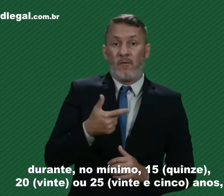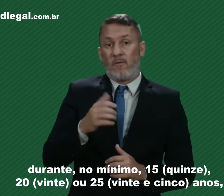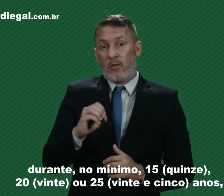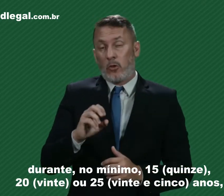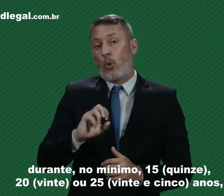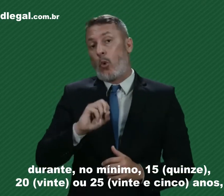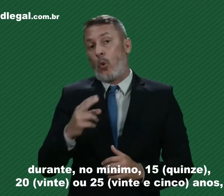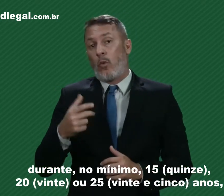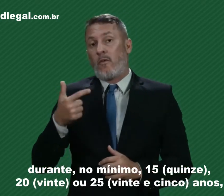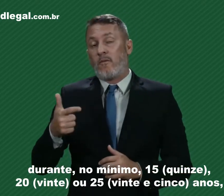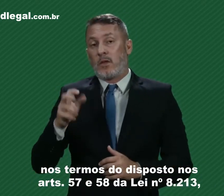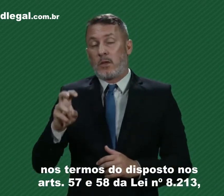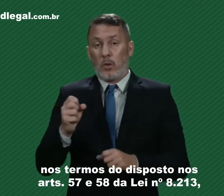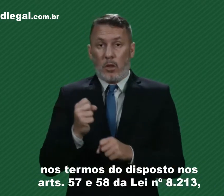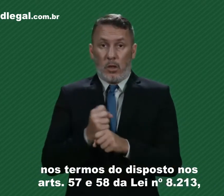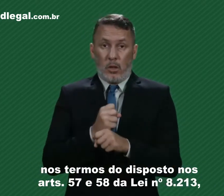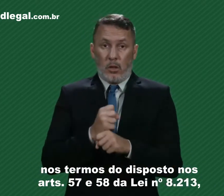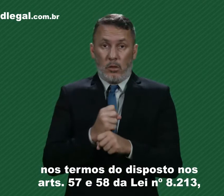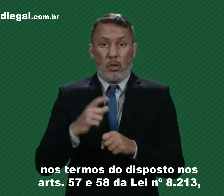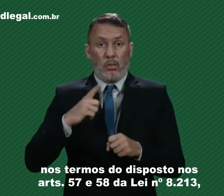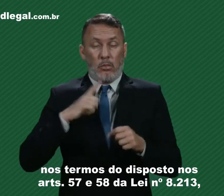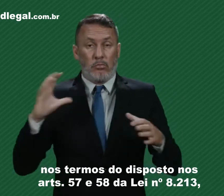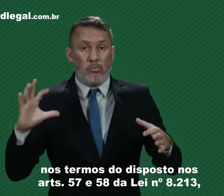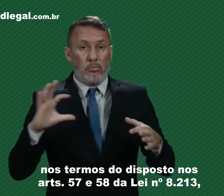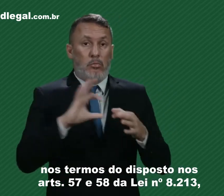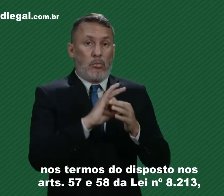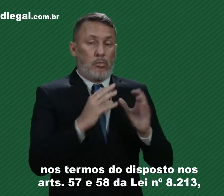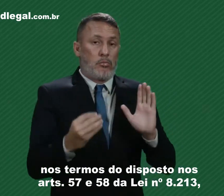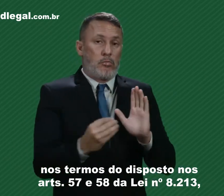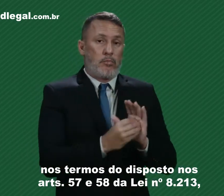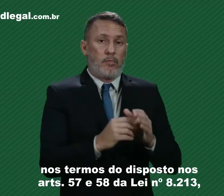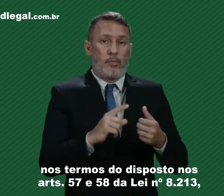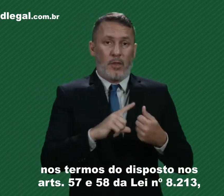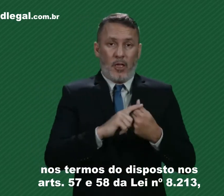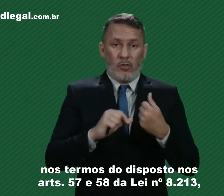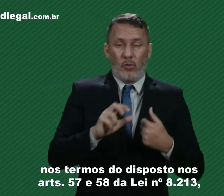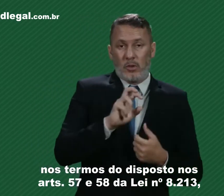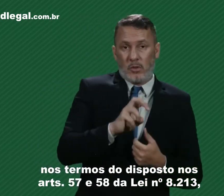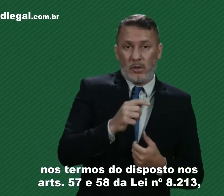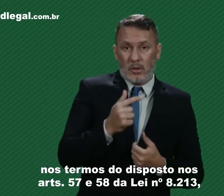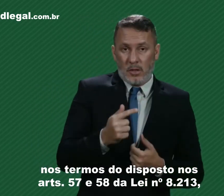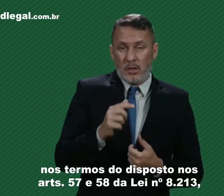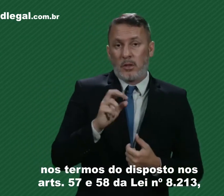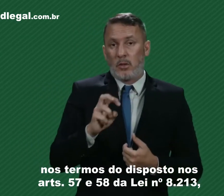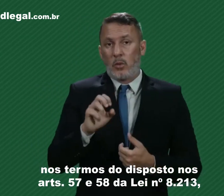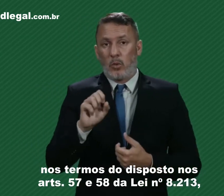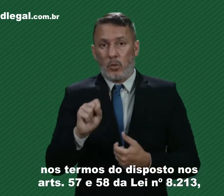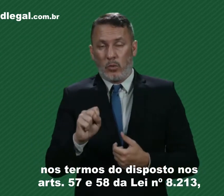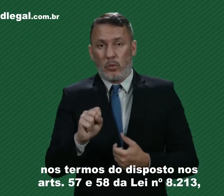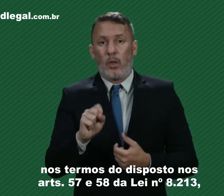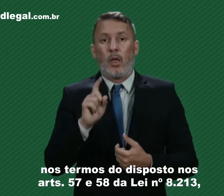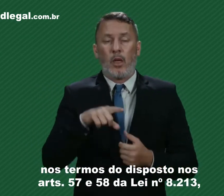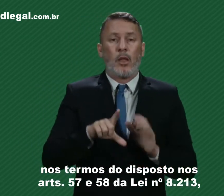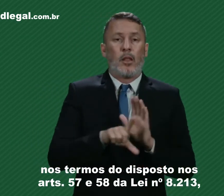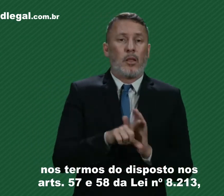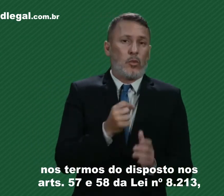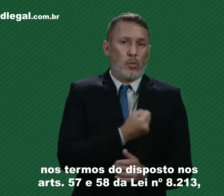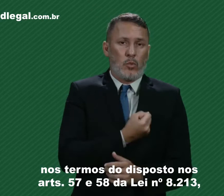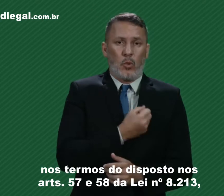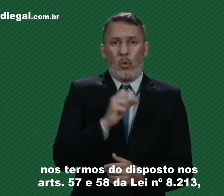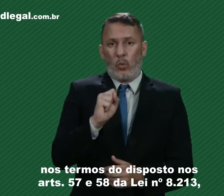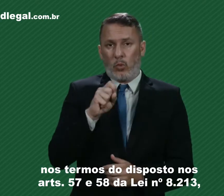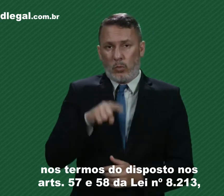ou 25 anos, nos termos do disposto nos artigos 57 e 58 da Lei